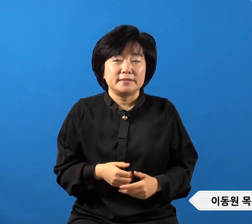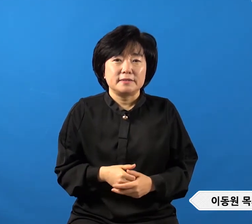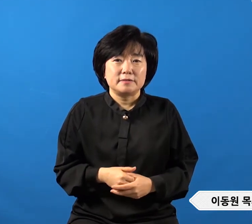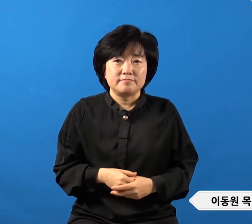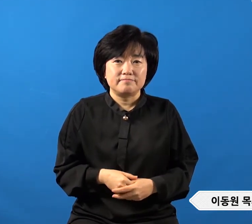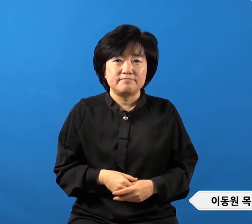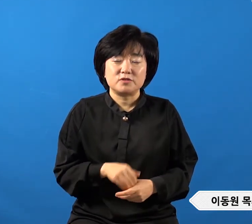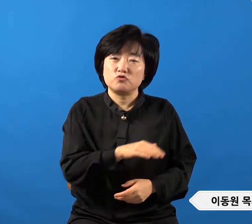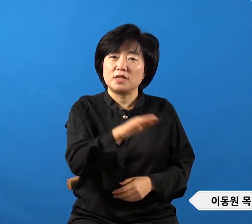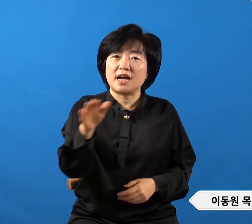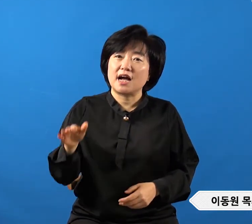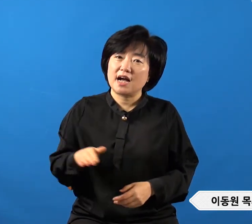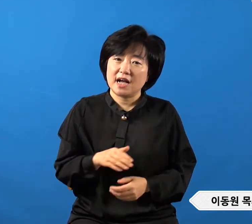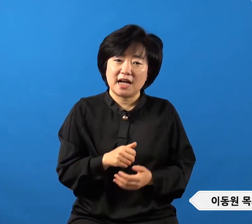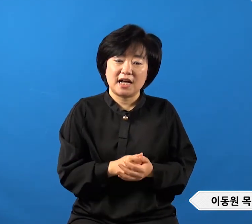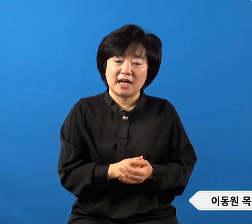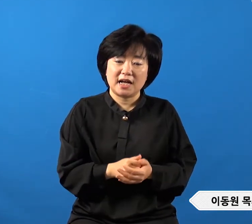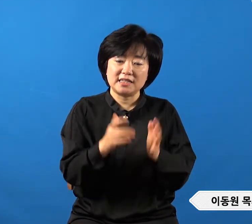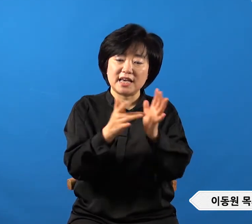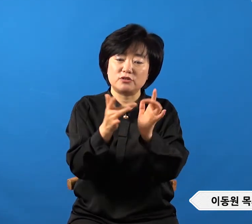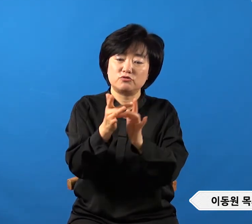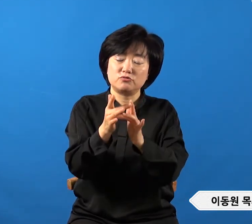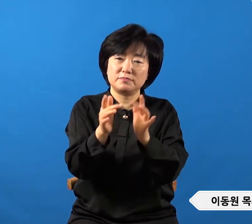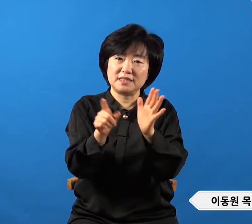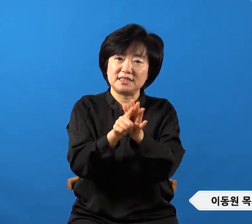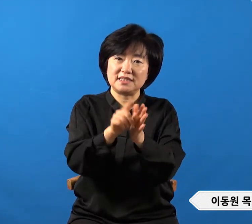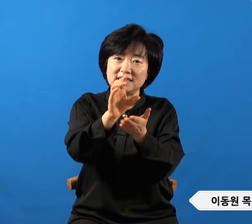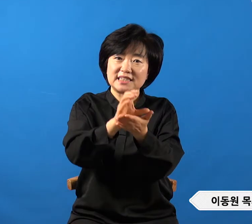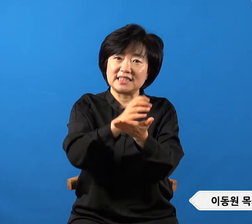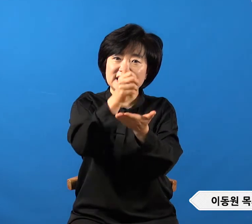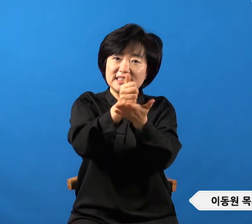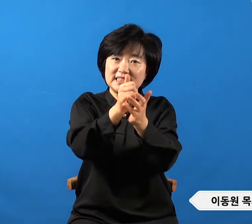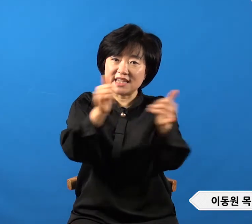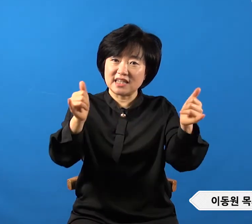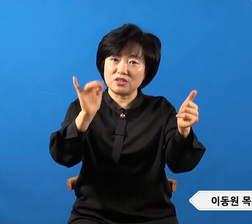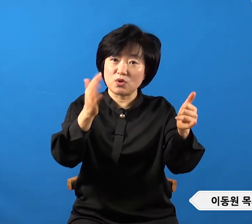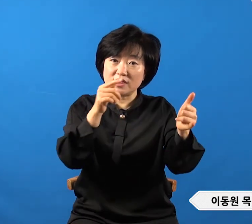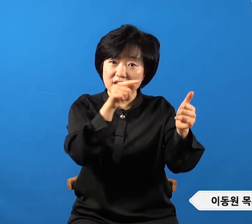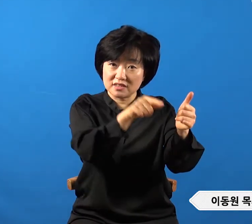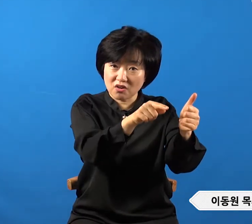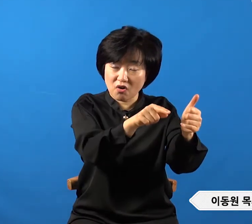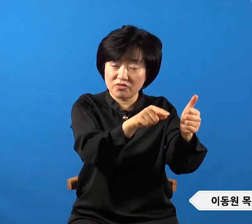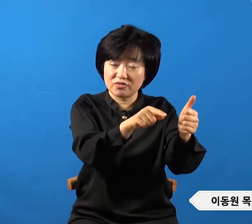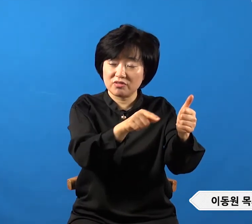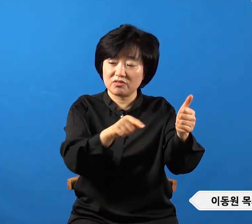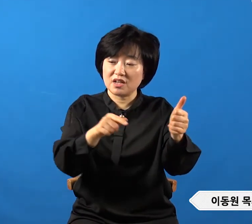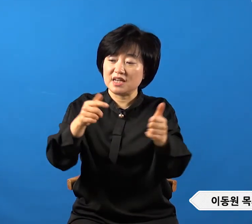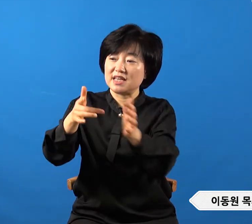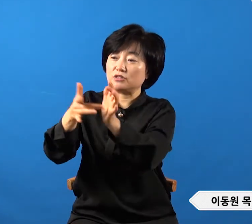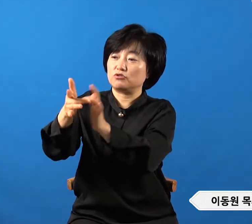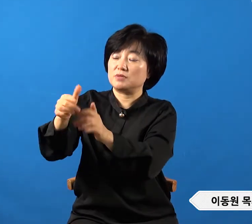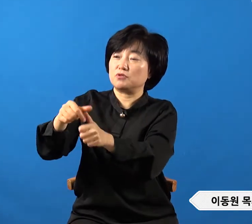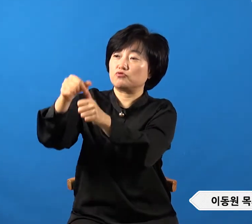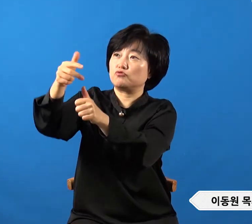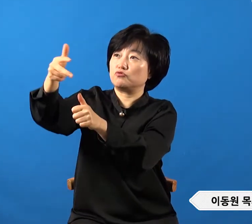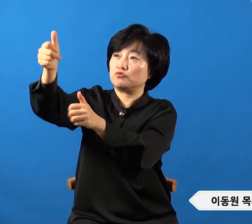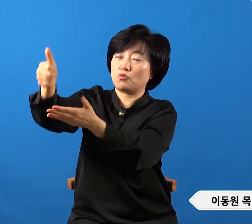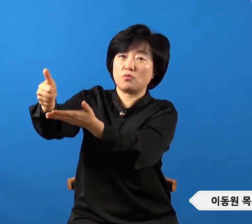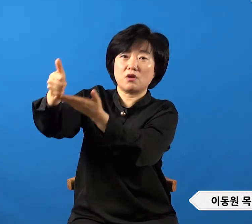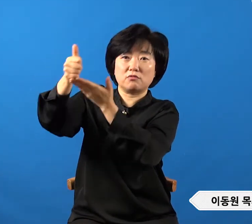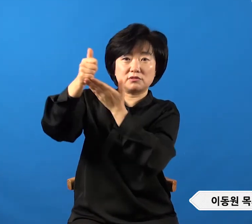자, 우리가 크리스찬이 된다는 것, 이것은 예수님을 나의 구주로,